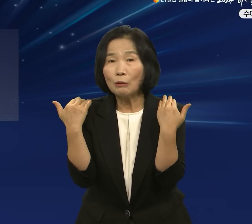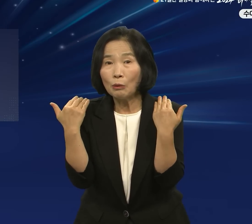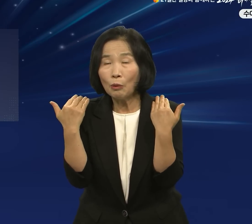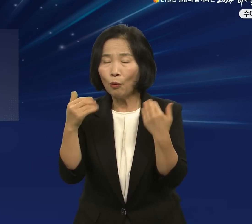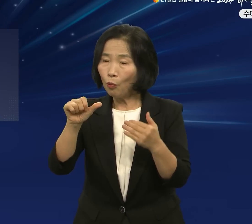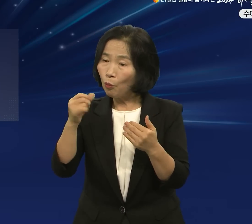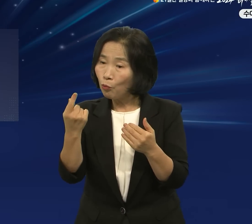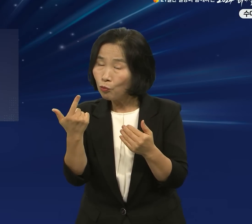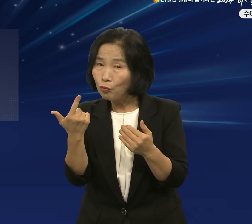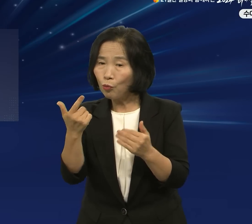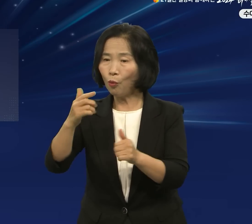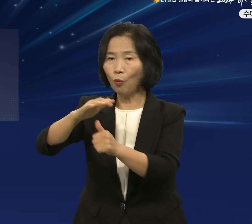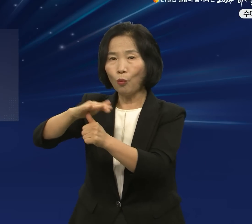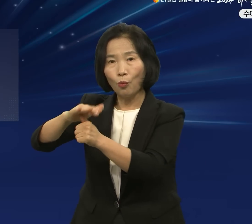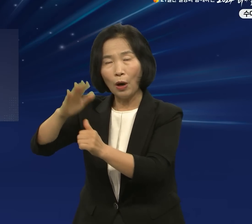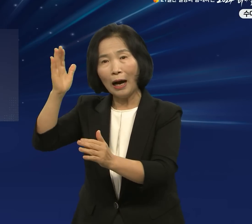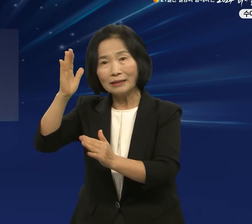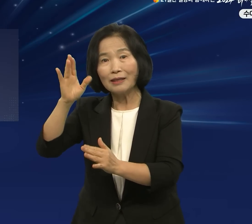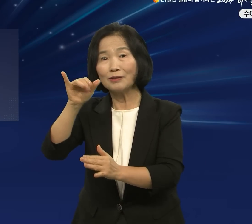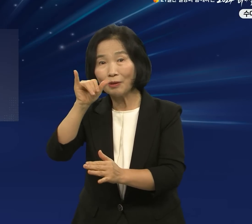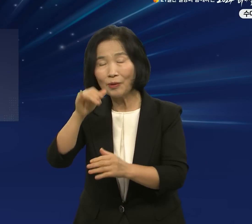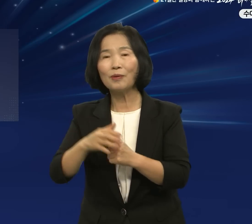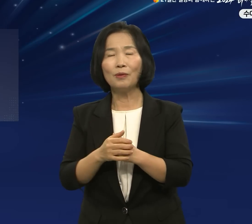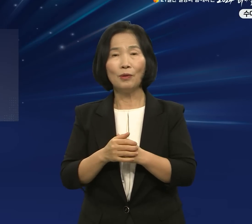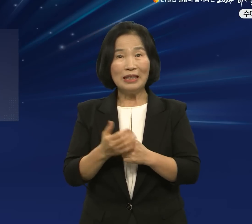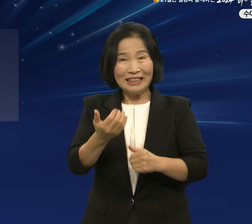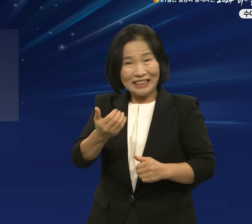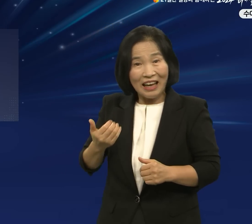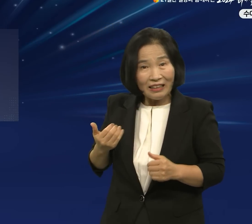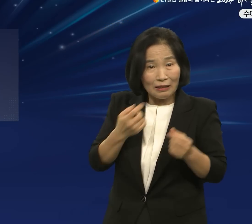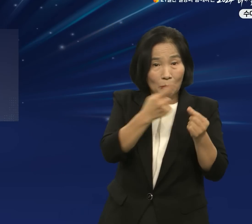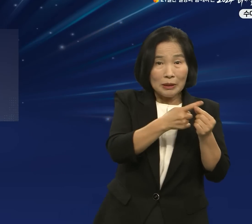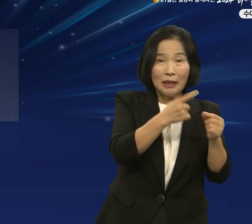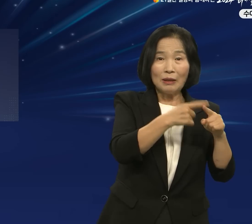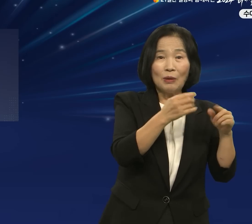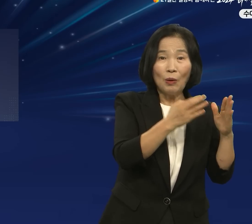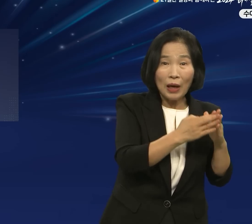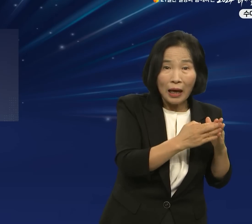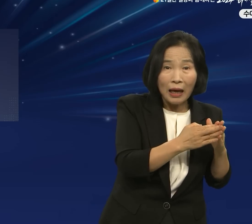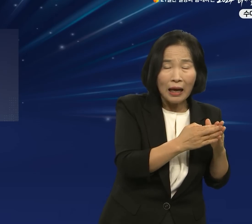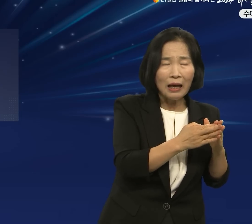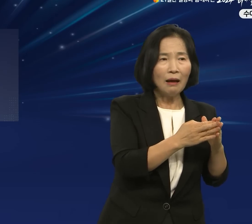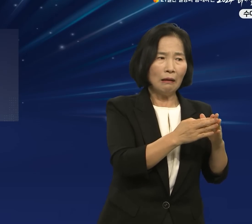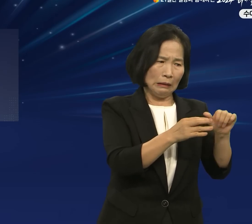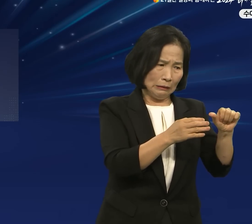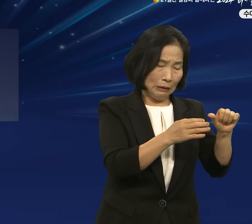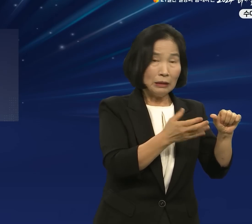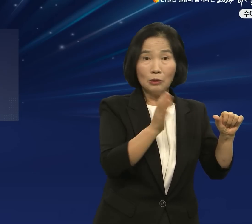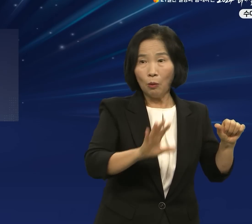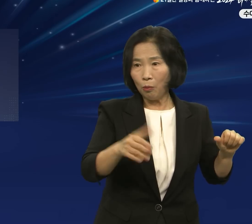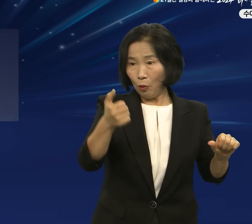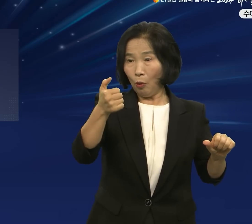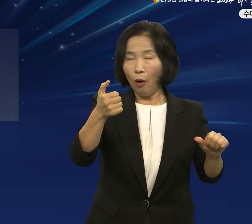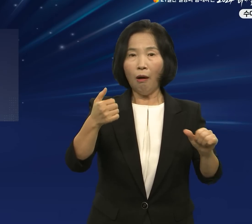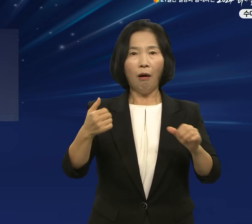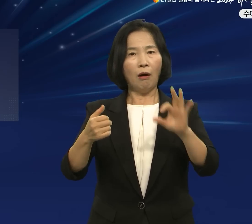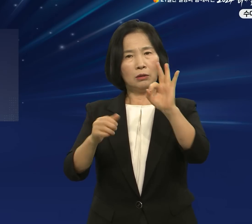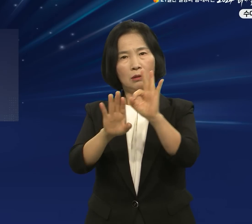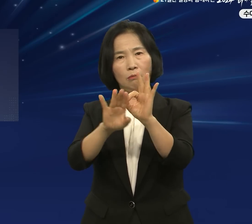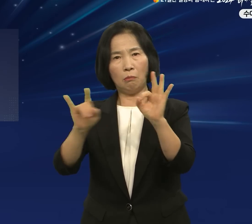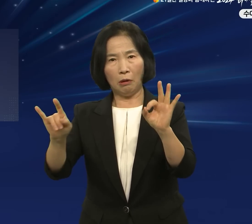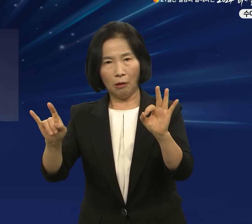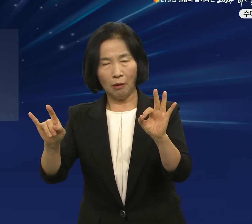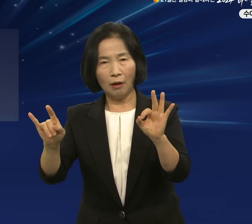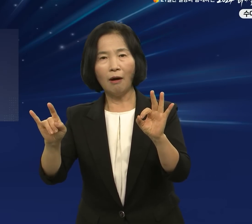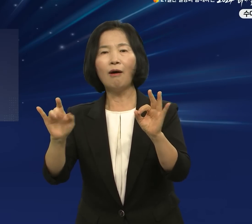그런 교회였습니다. 성도가 5명에서 10배 늘었습니다. 또 다른 성도로